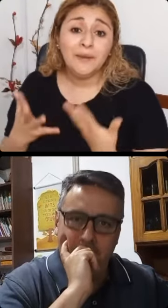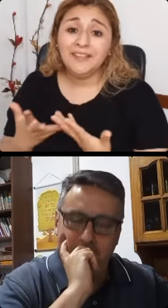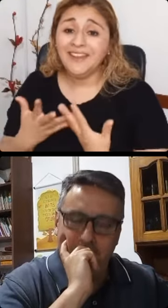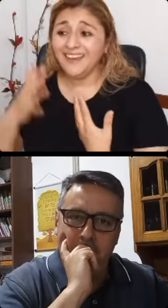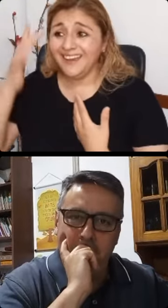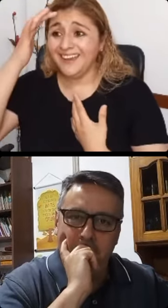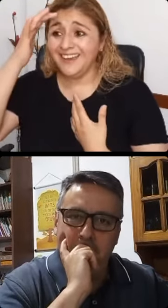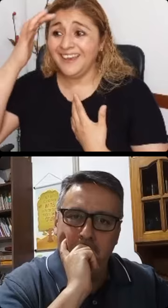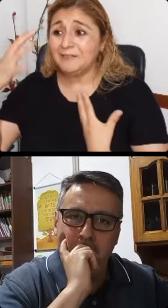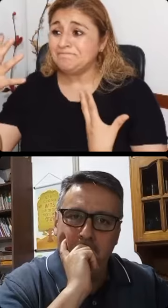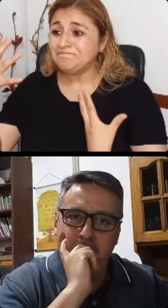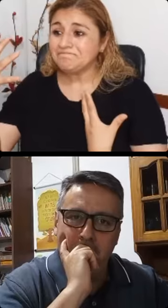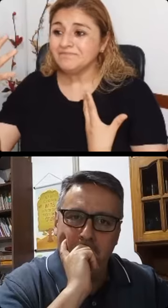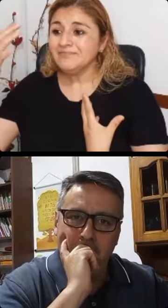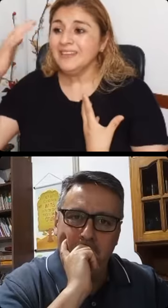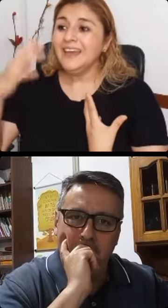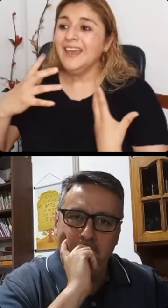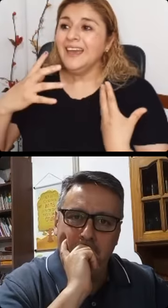sumamente